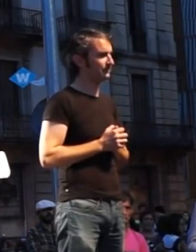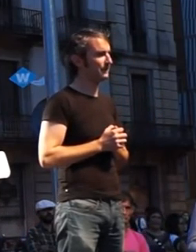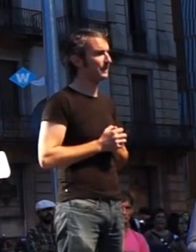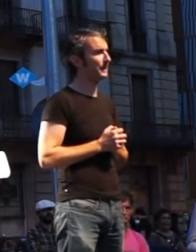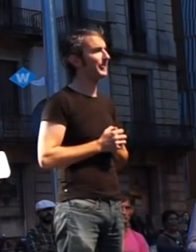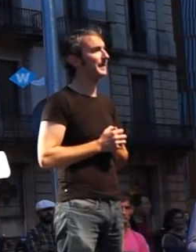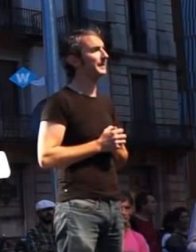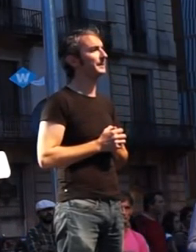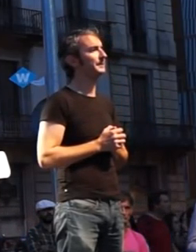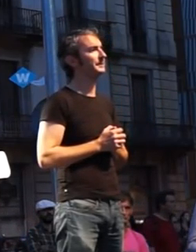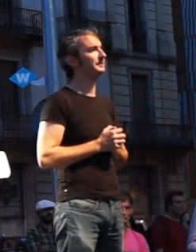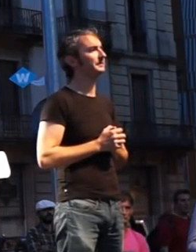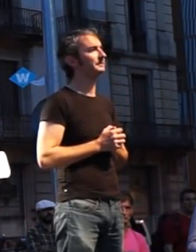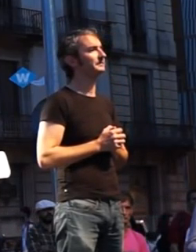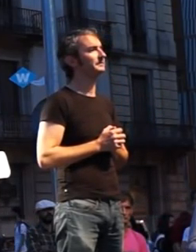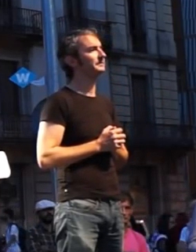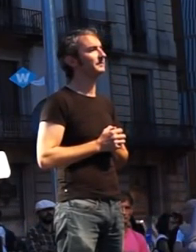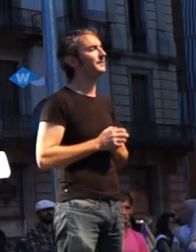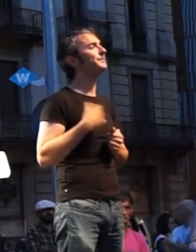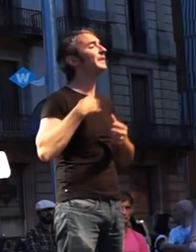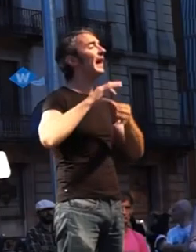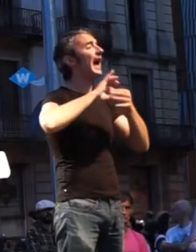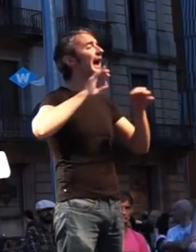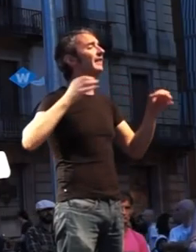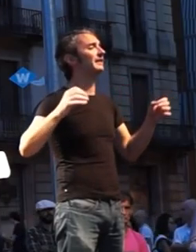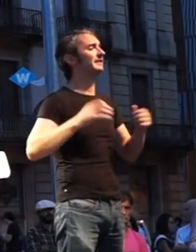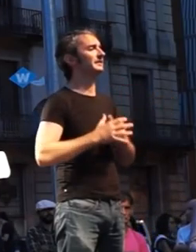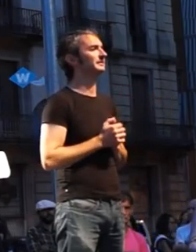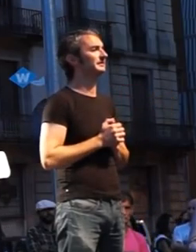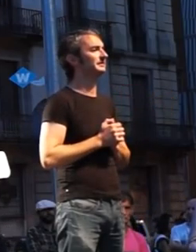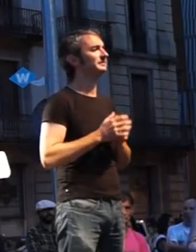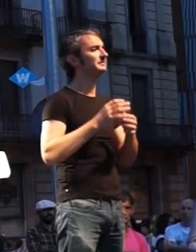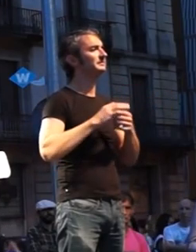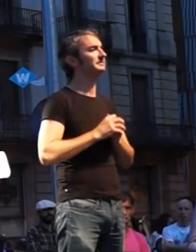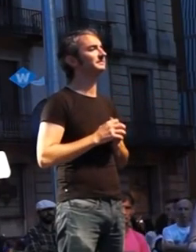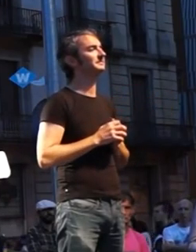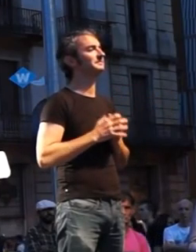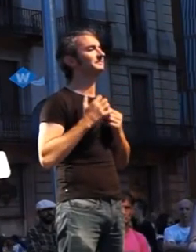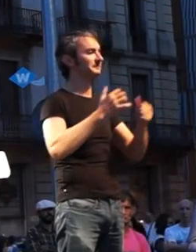Són cadenes el sexisme i la divisió.